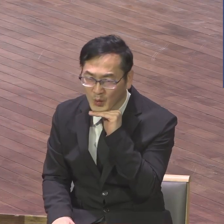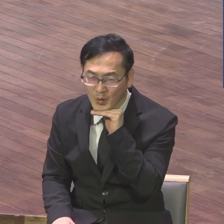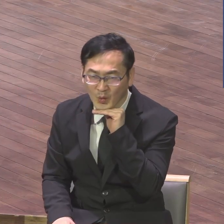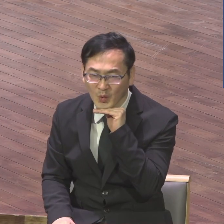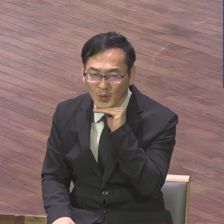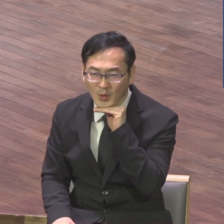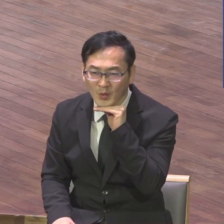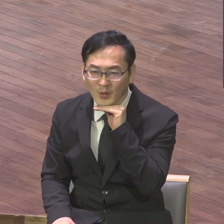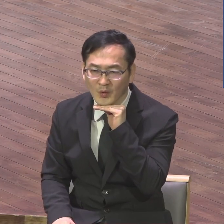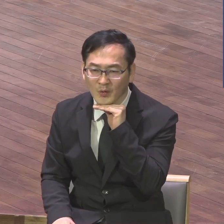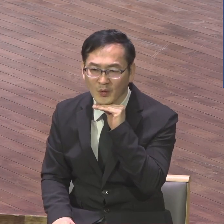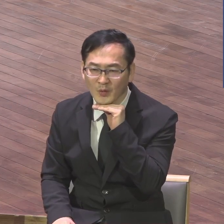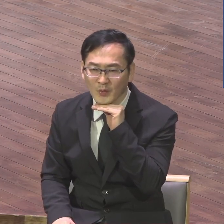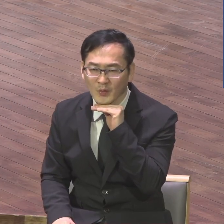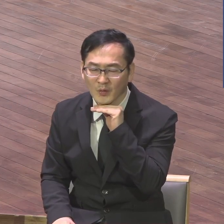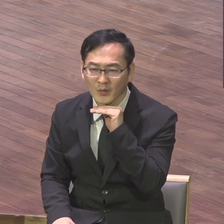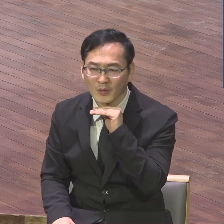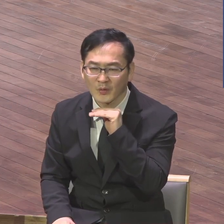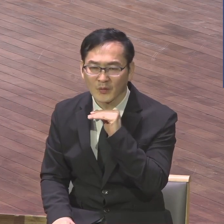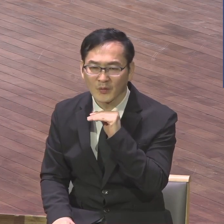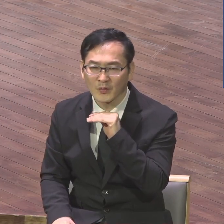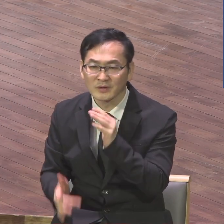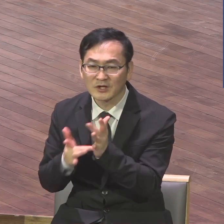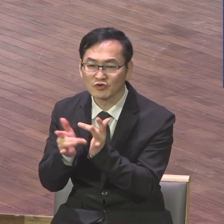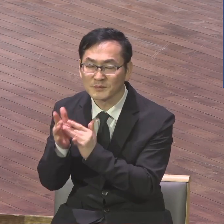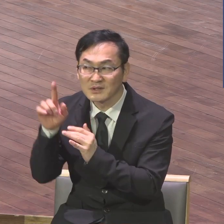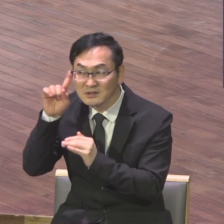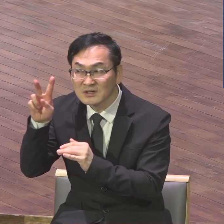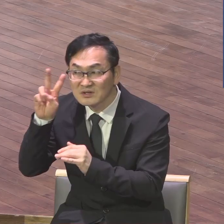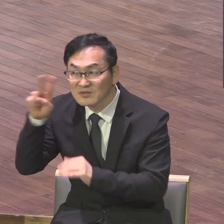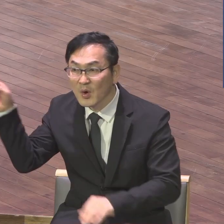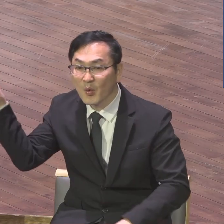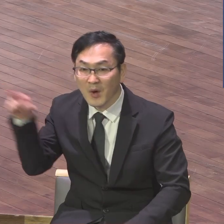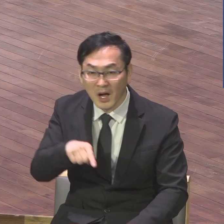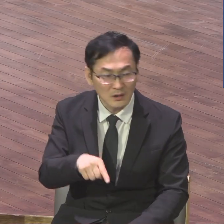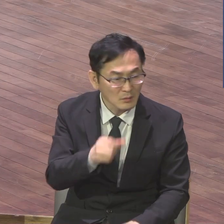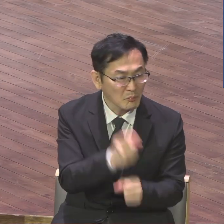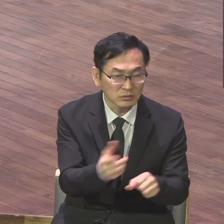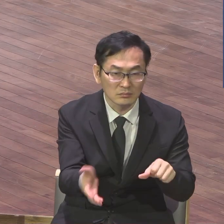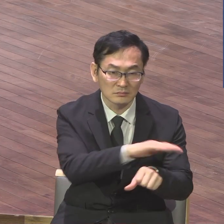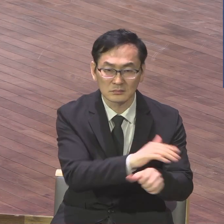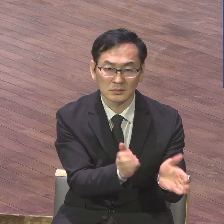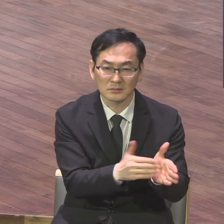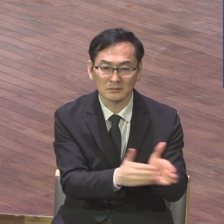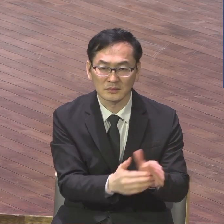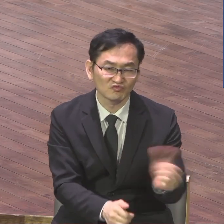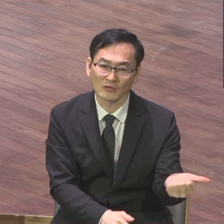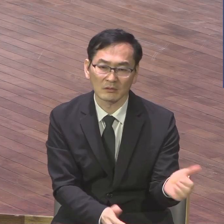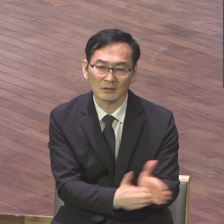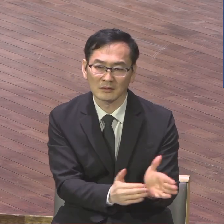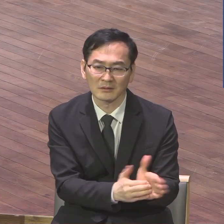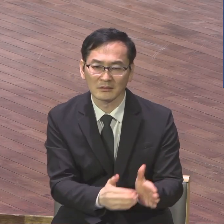그래서 예수님이 이틀 지나 도착했을 때는 이미 장례식 다 끝났어요.